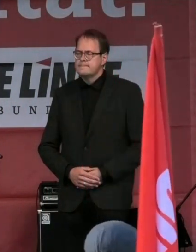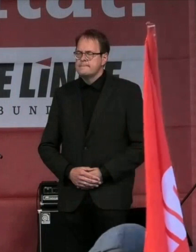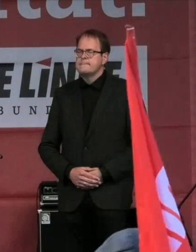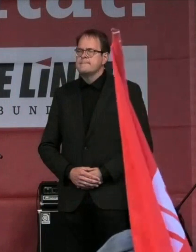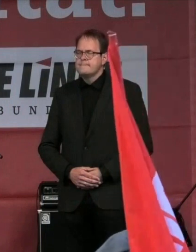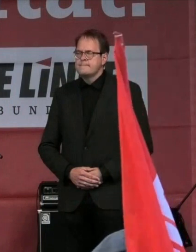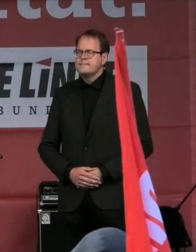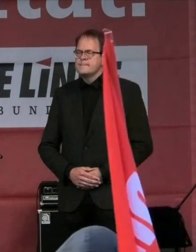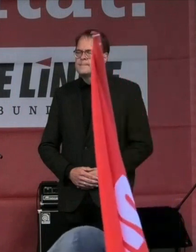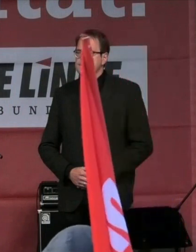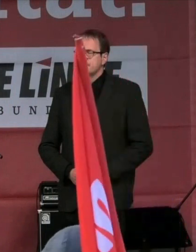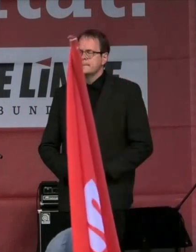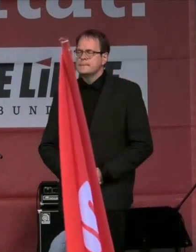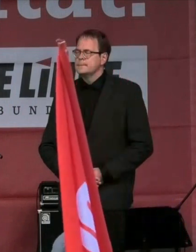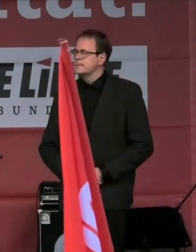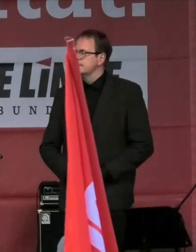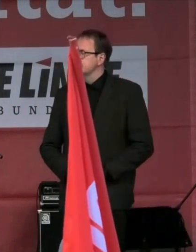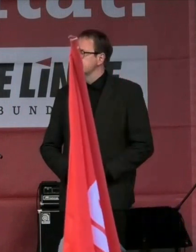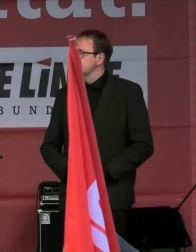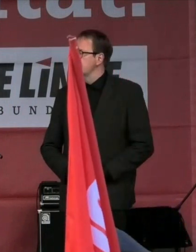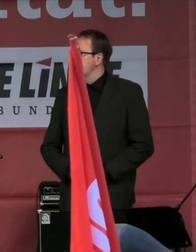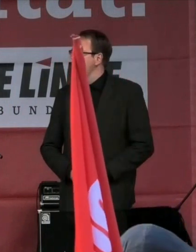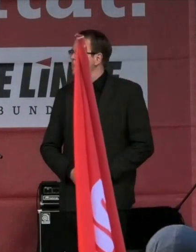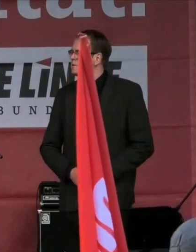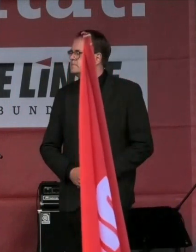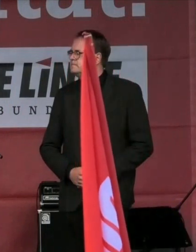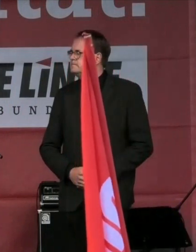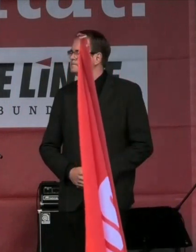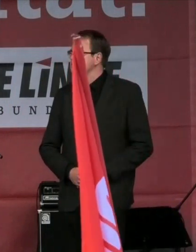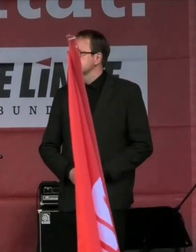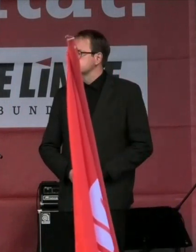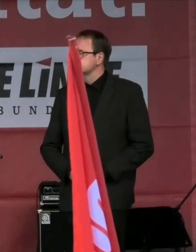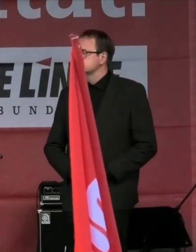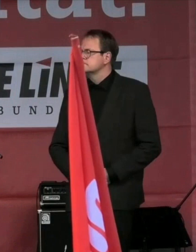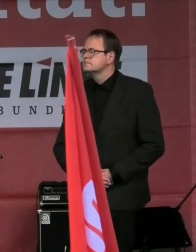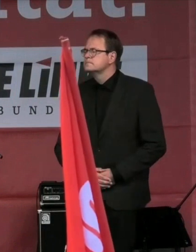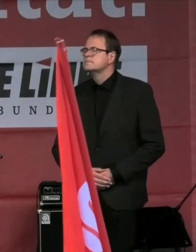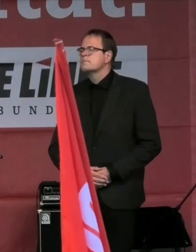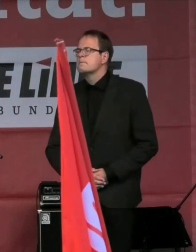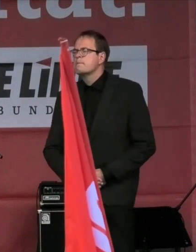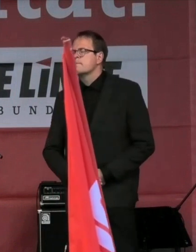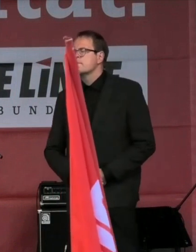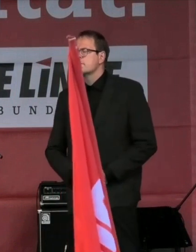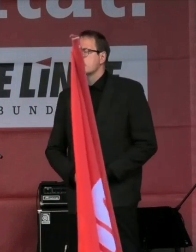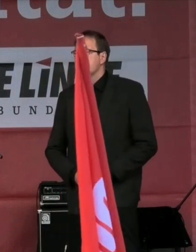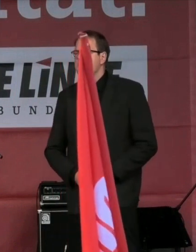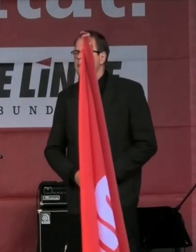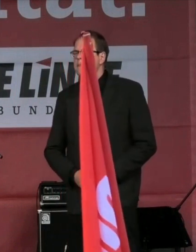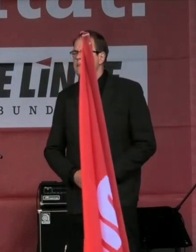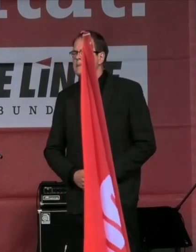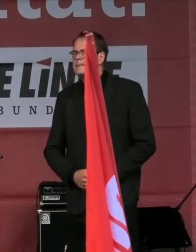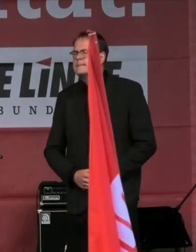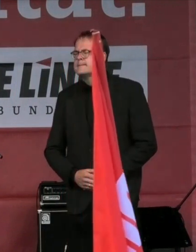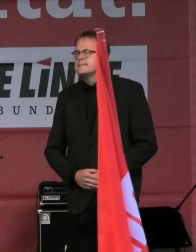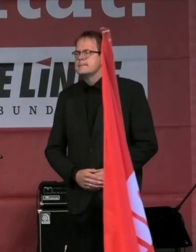und jetzt fangen sie an und sagen ja das ist ja eine provokation was sie da auf ihrem territorium machen ich finde es ist eine provokation und es